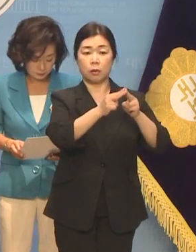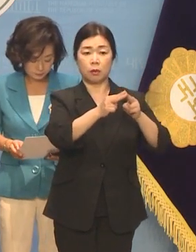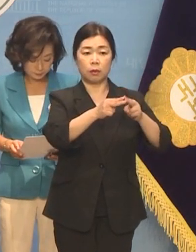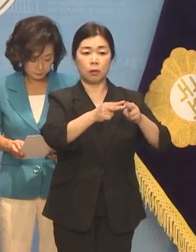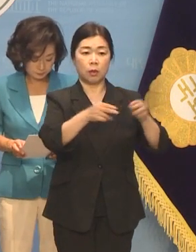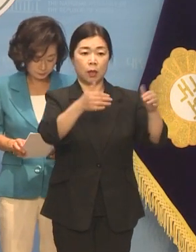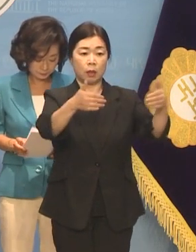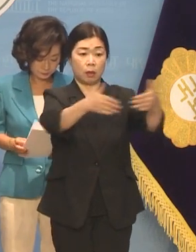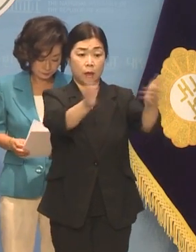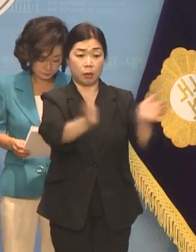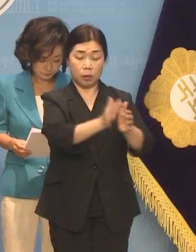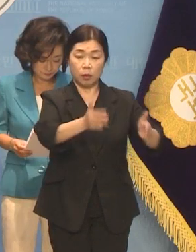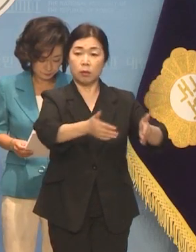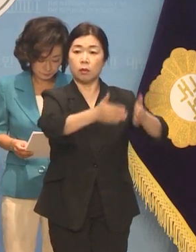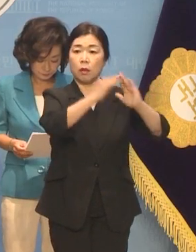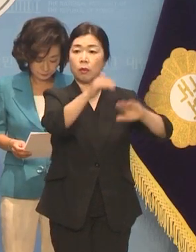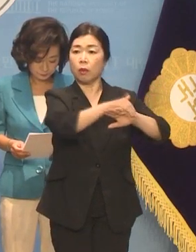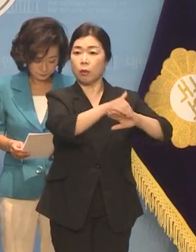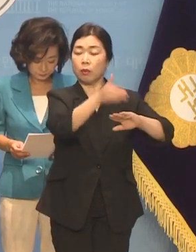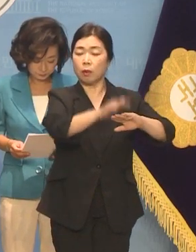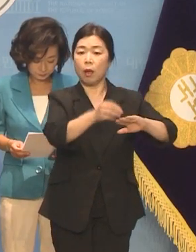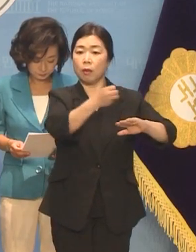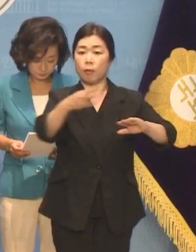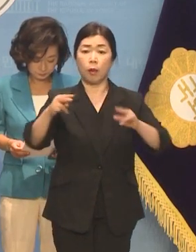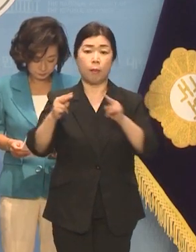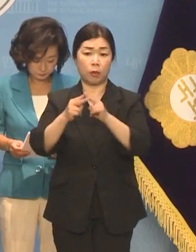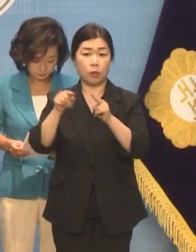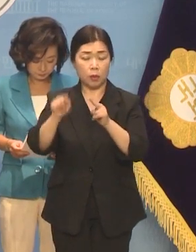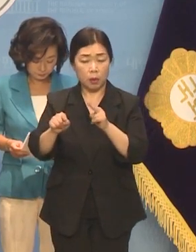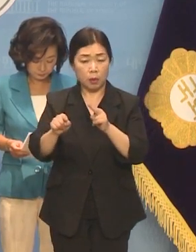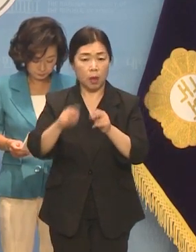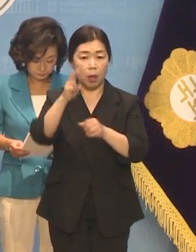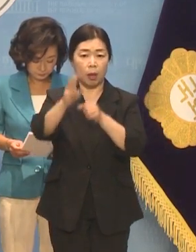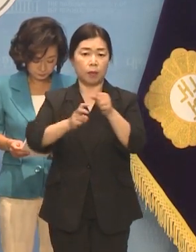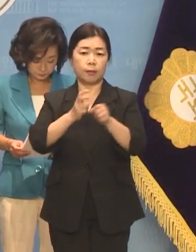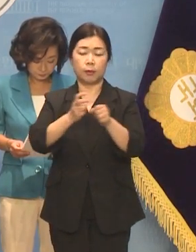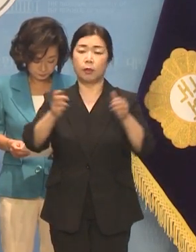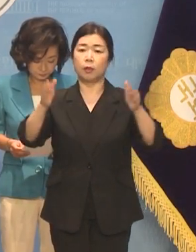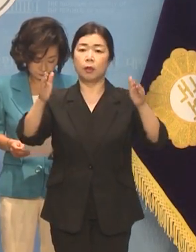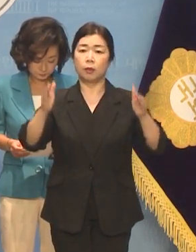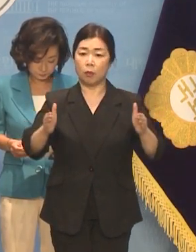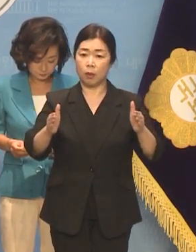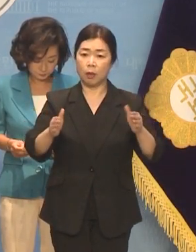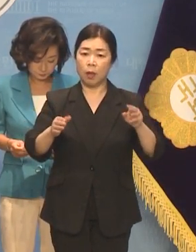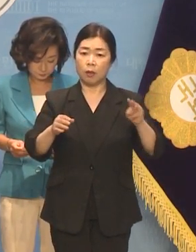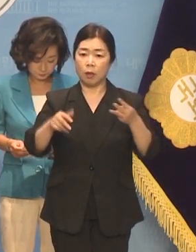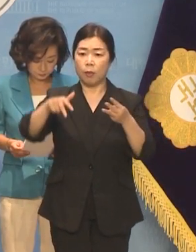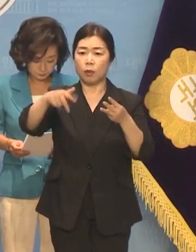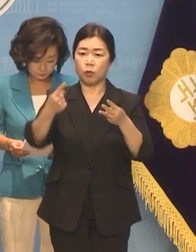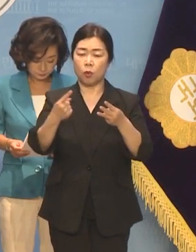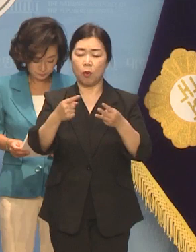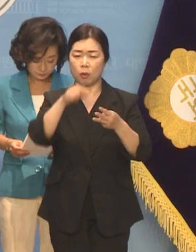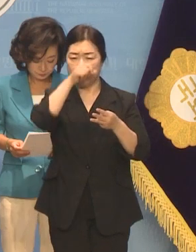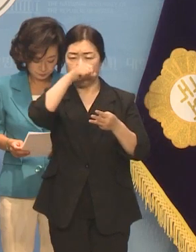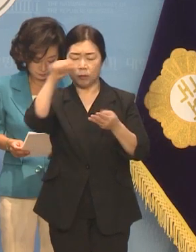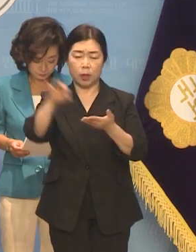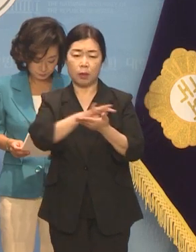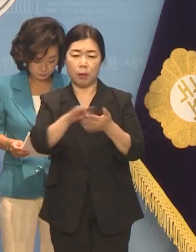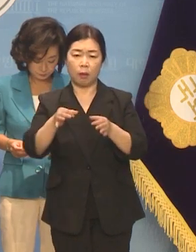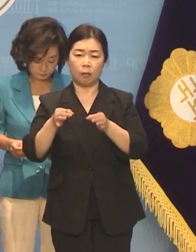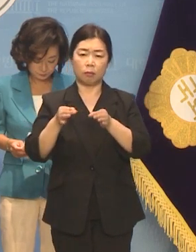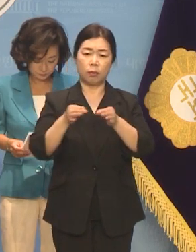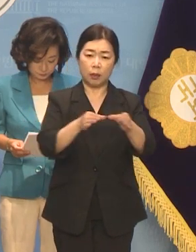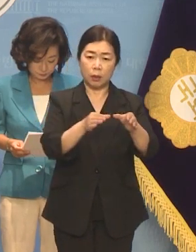하는데 삼성 반도체가 20년 동안 300조 원을 쏟아부어